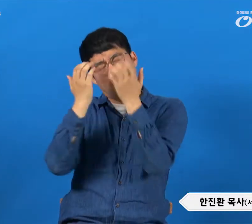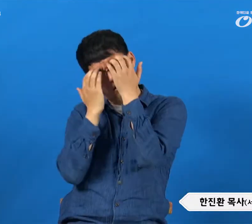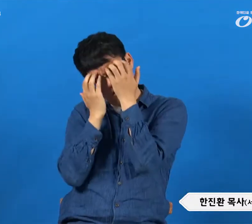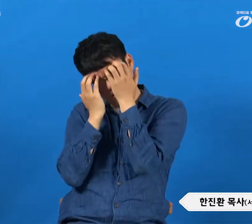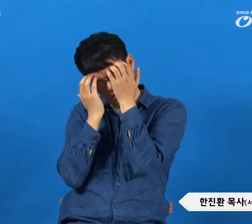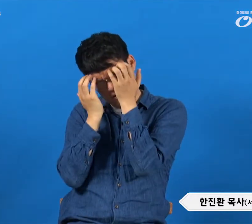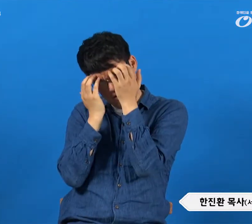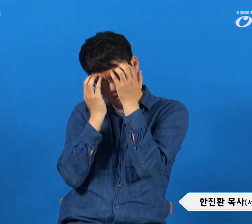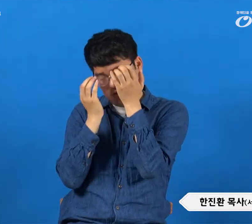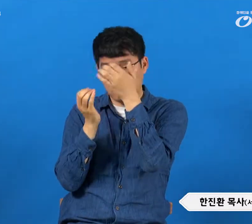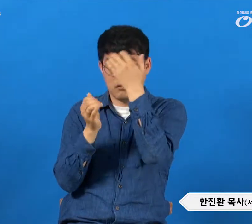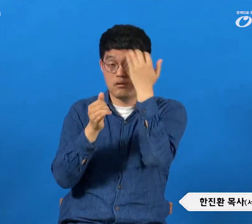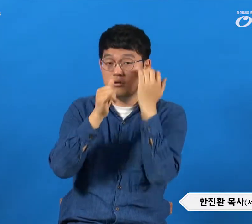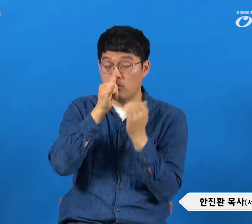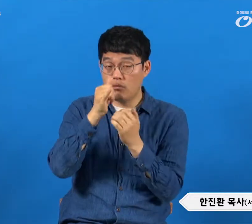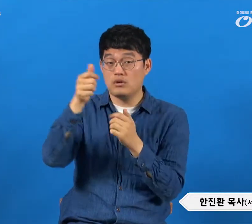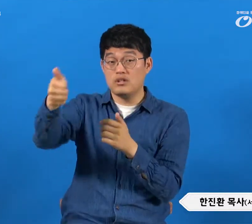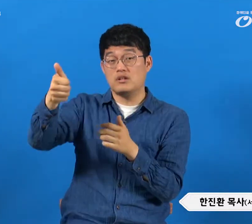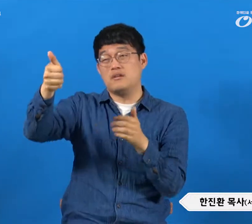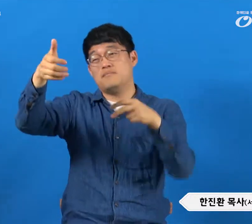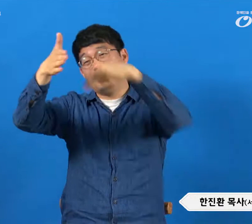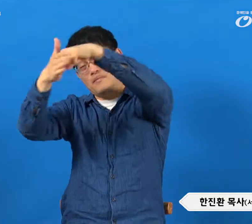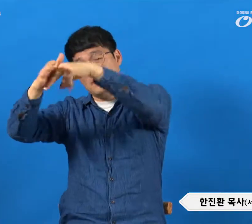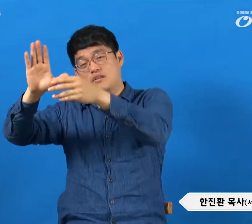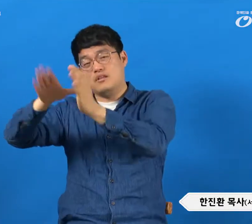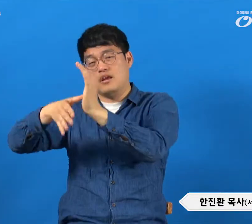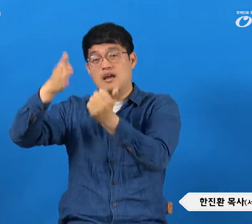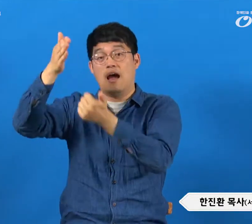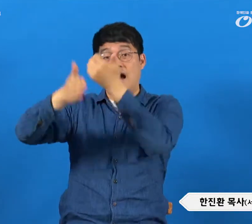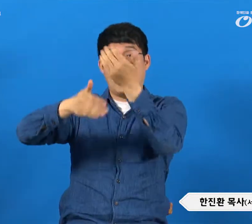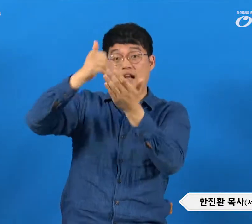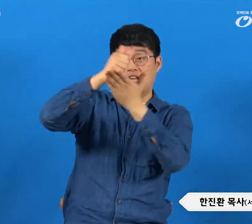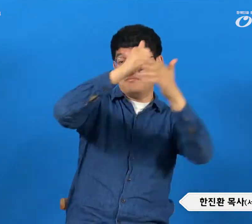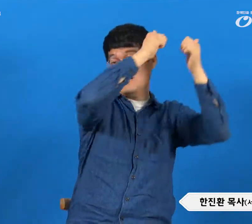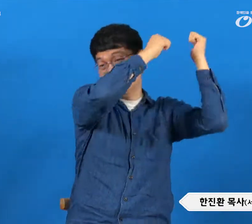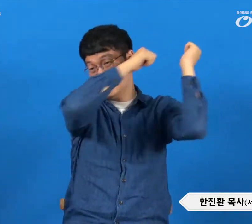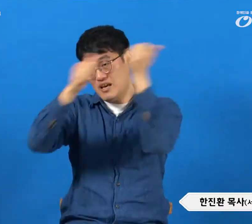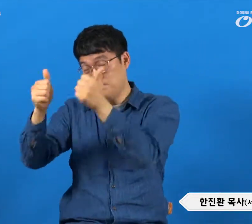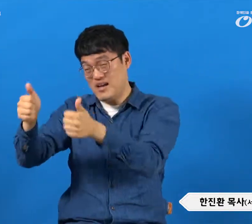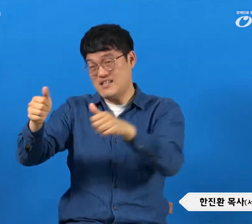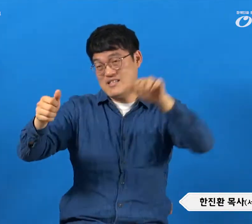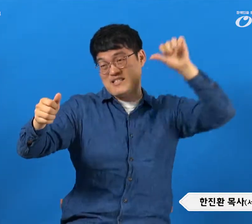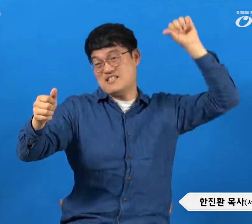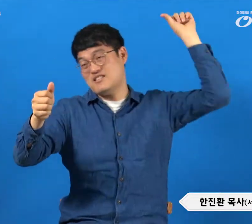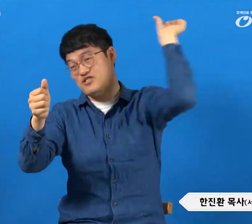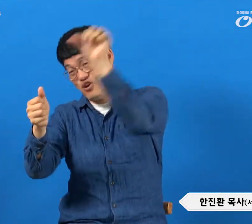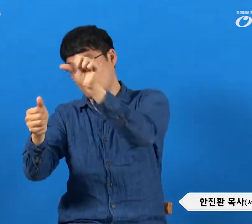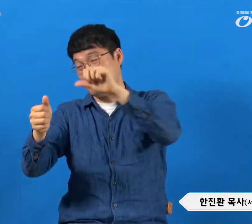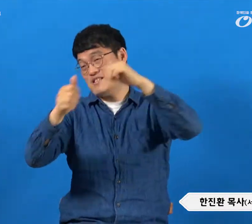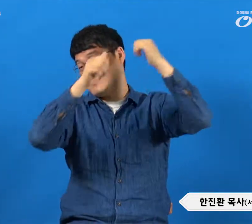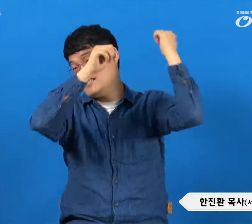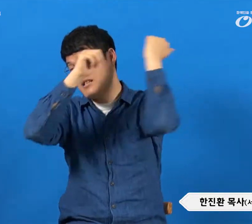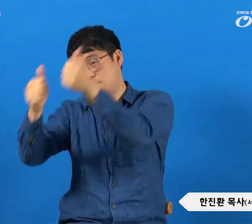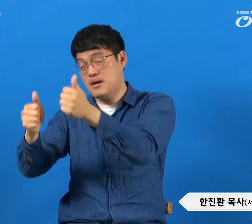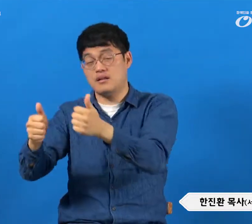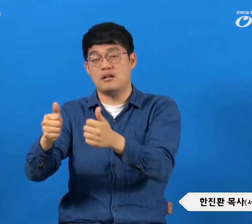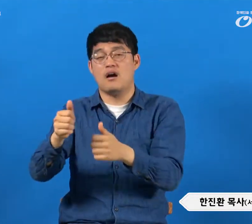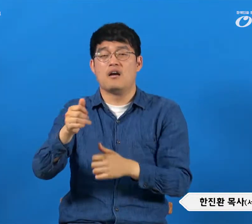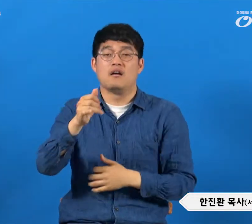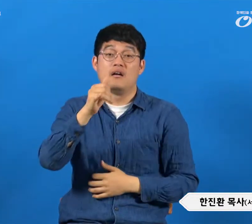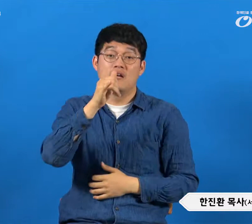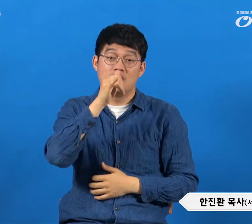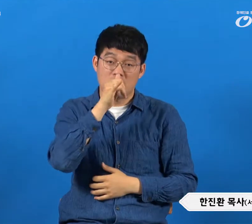향해서 하나님의 심판이 쏟아지기 시작합니다. 죄인을 심판하시는 그 하나님의 저주와